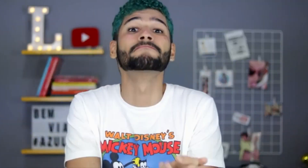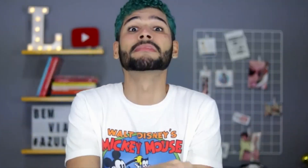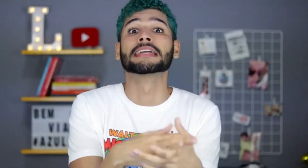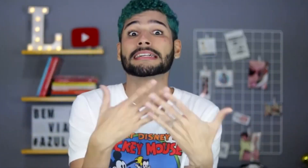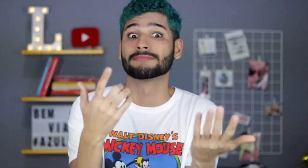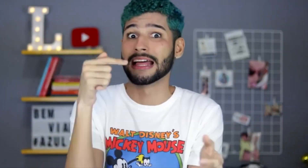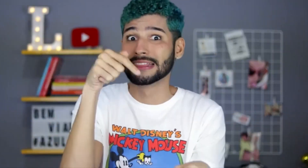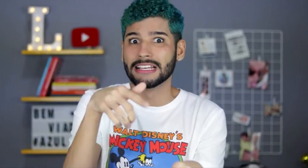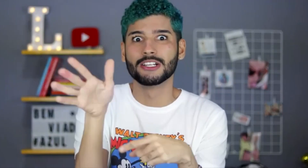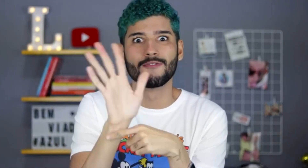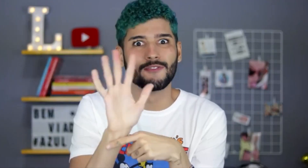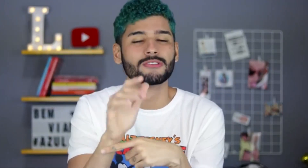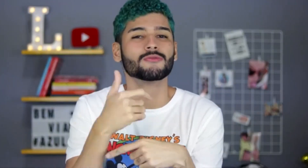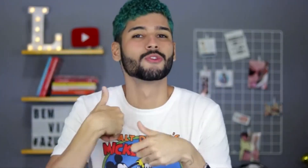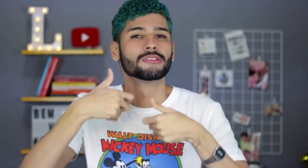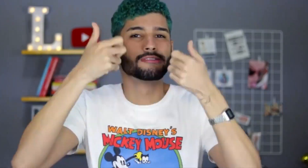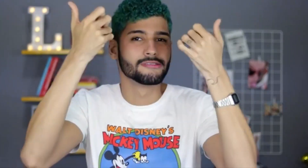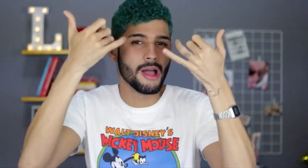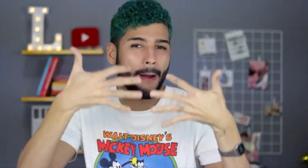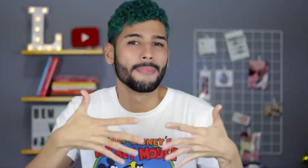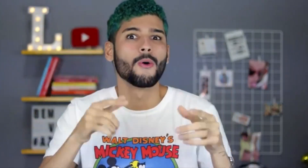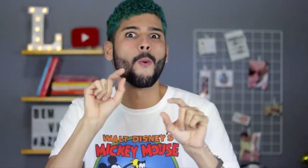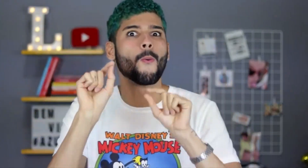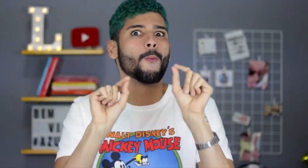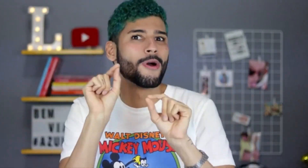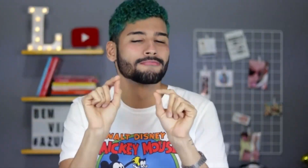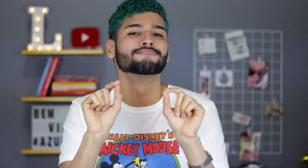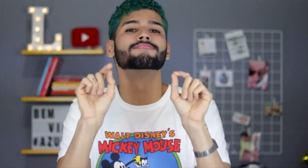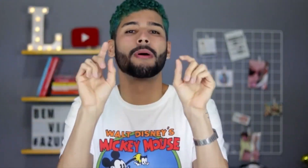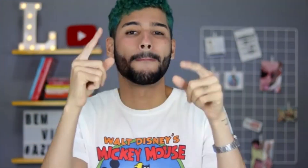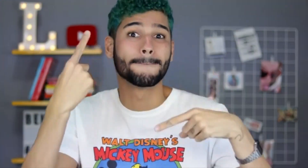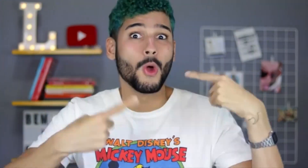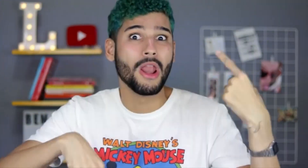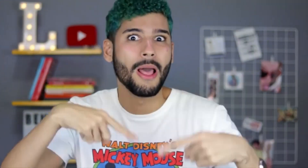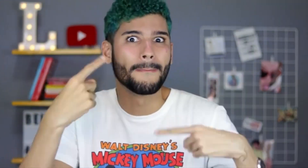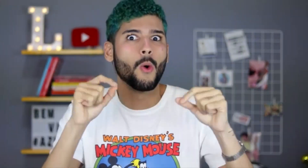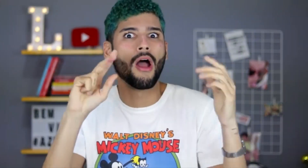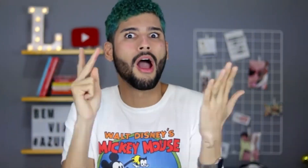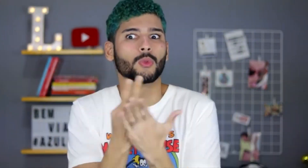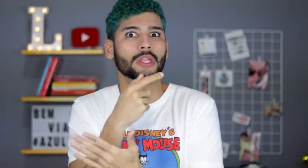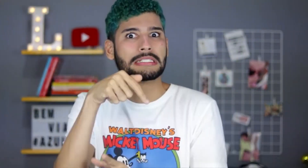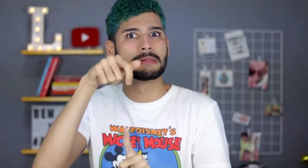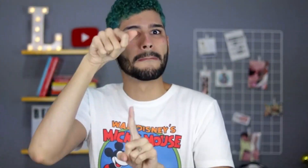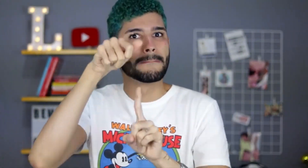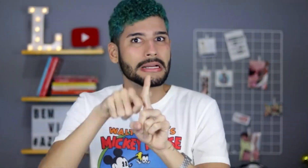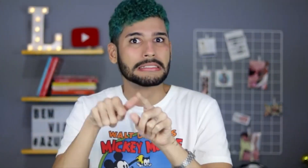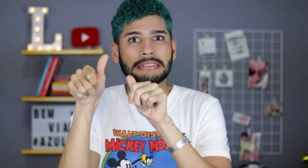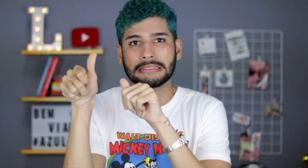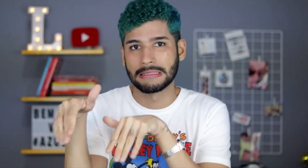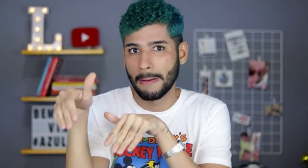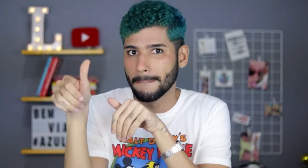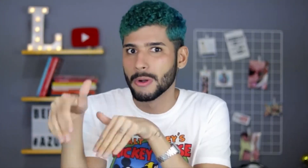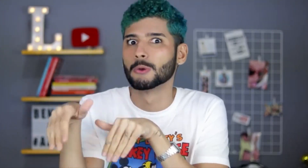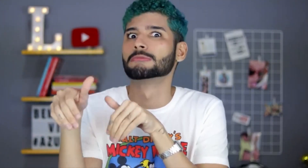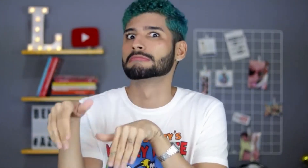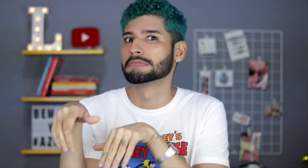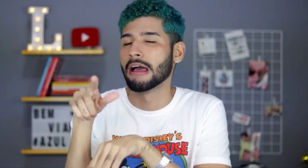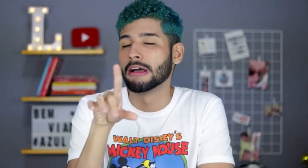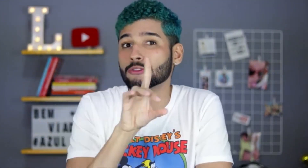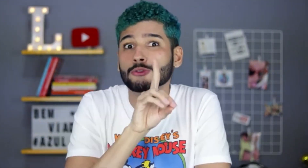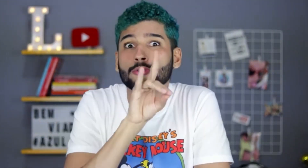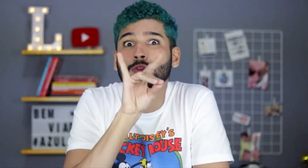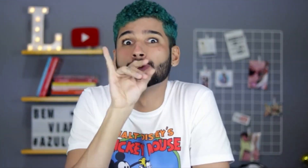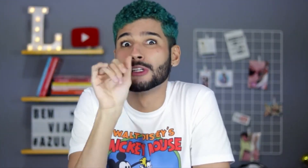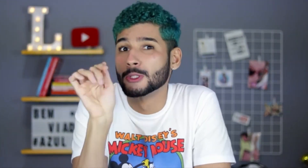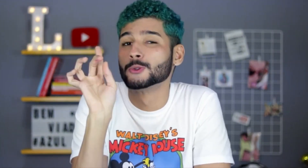assistir neste vida vou sinalizar sobre a polêmica que teve neste mês de